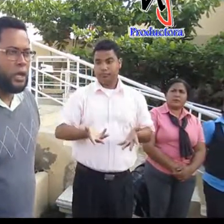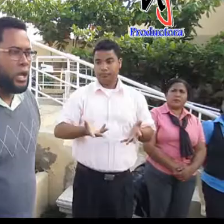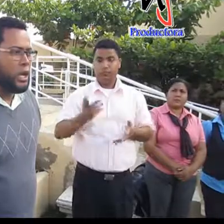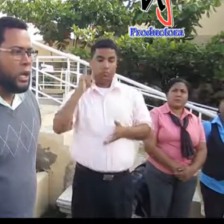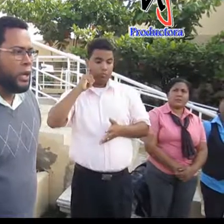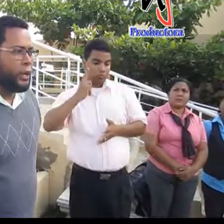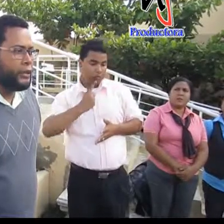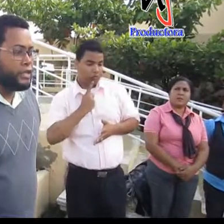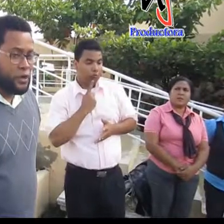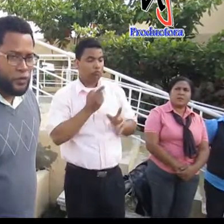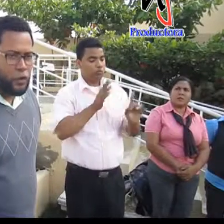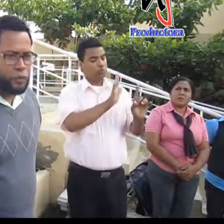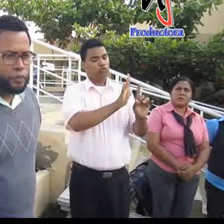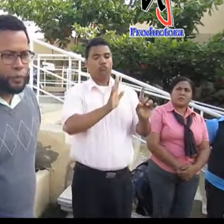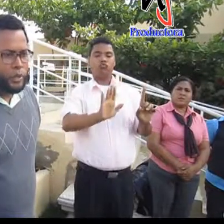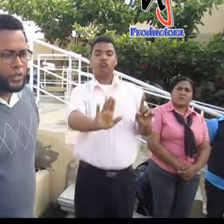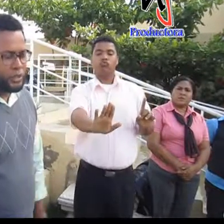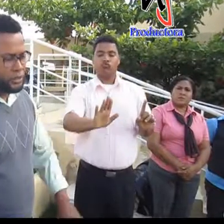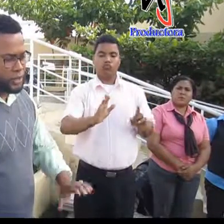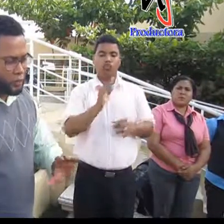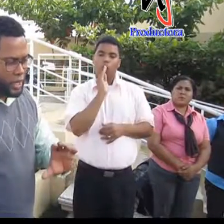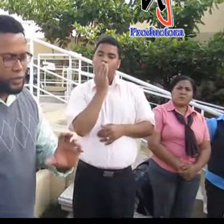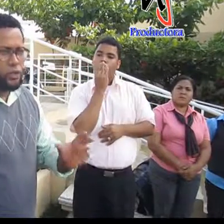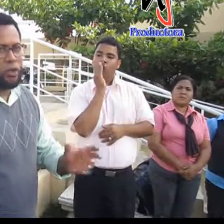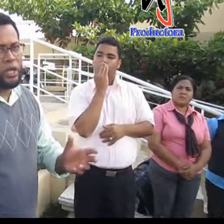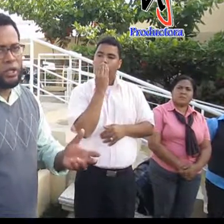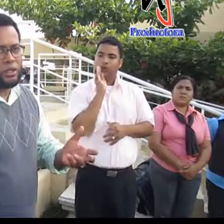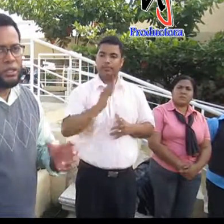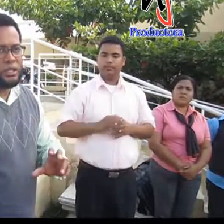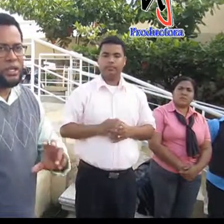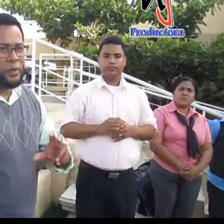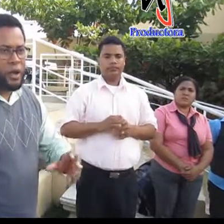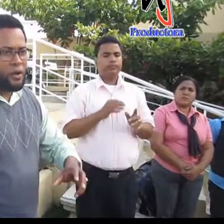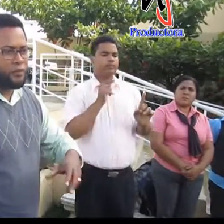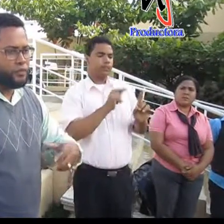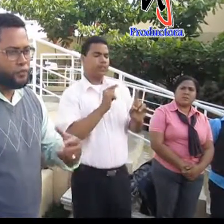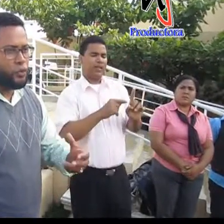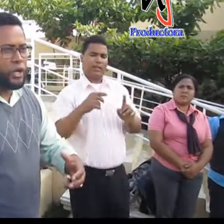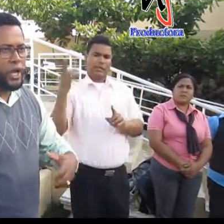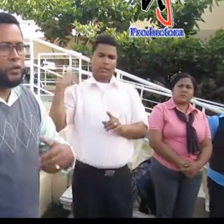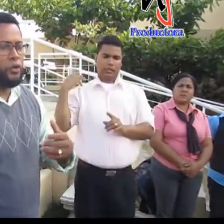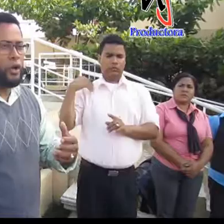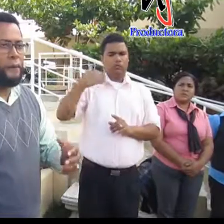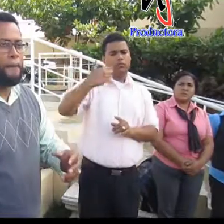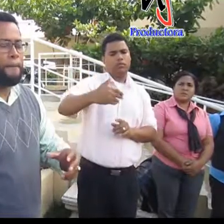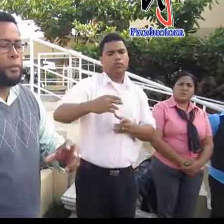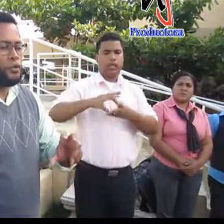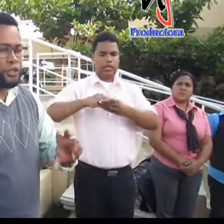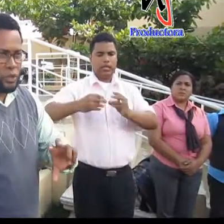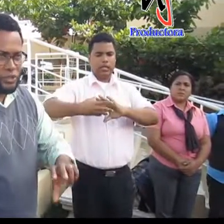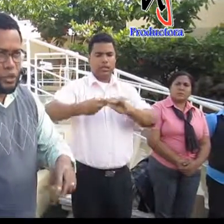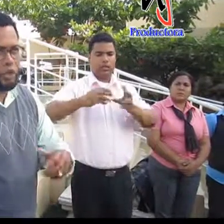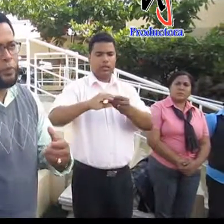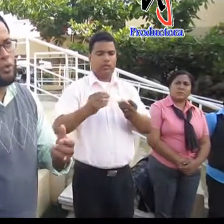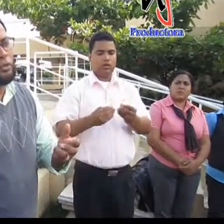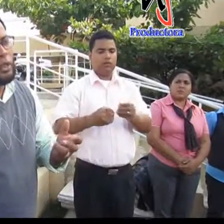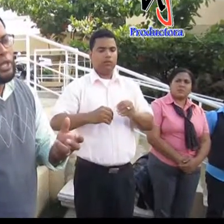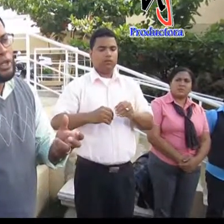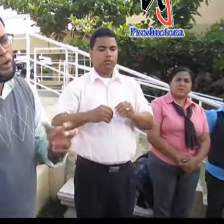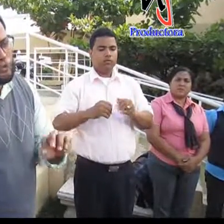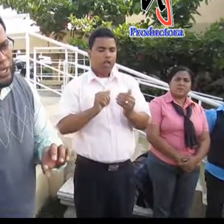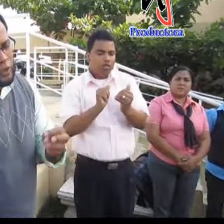auditiva. Dicha flor, pues, según la historia, dice que va surgiendo por situaciones,